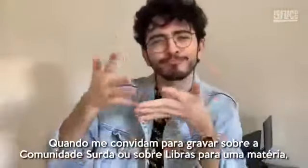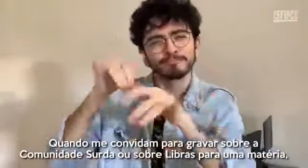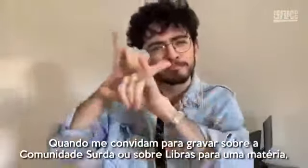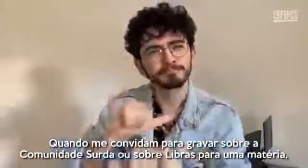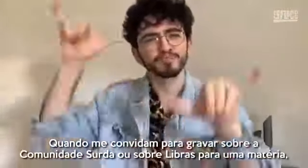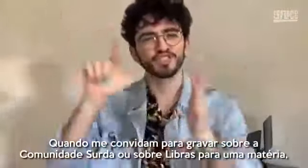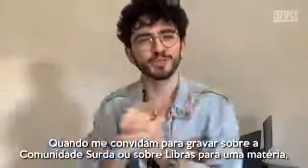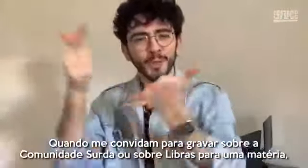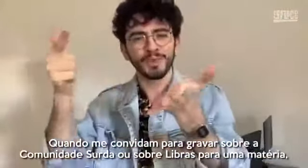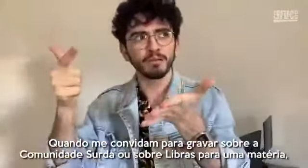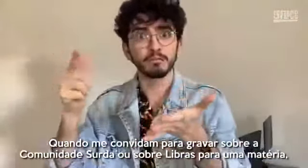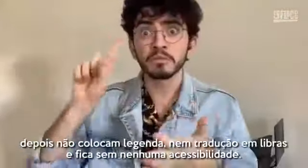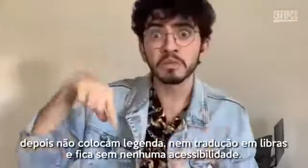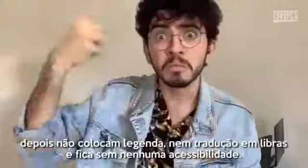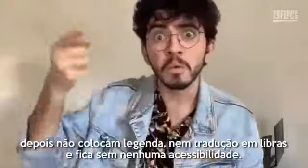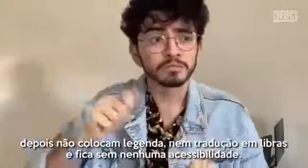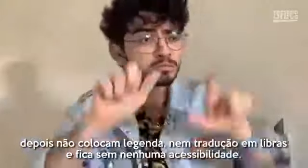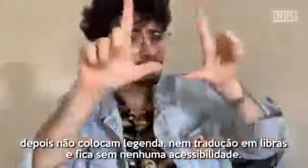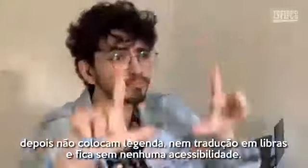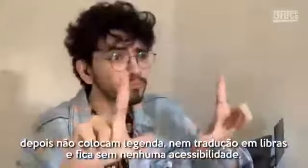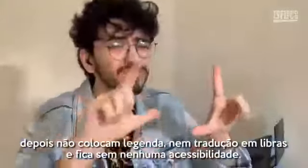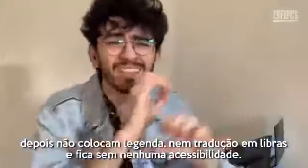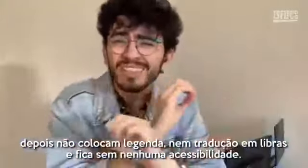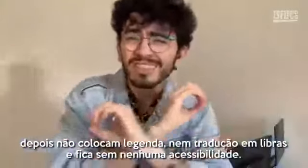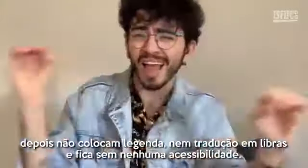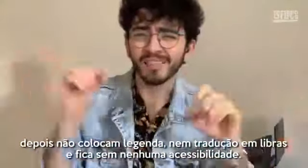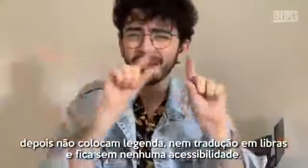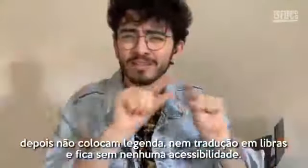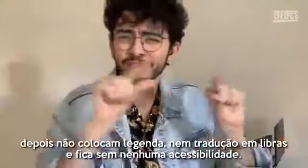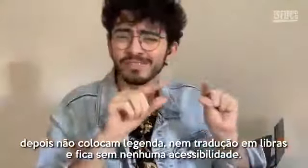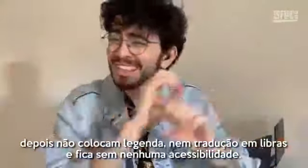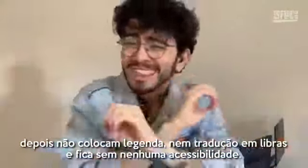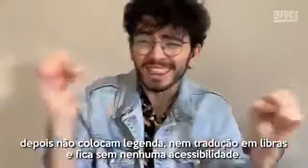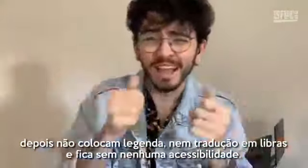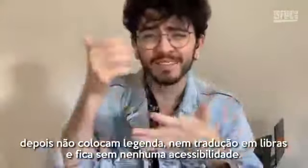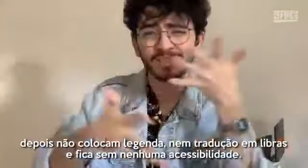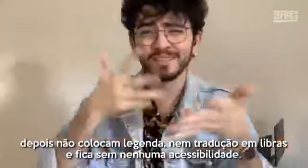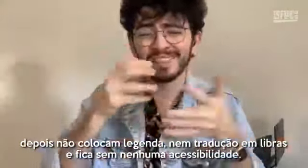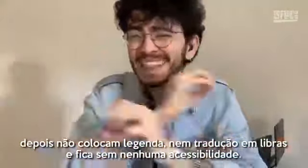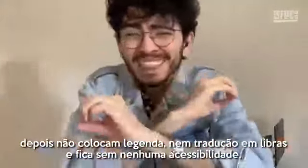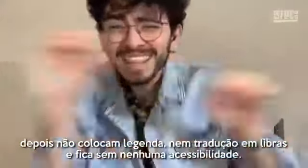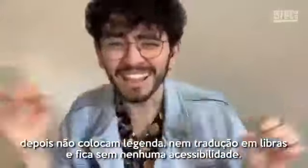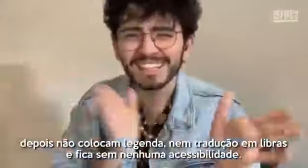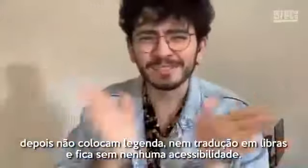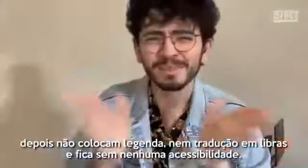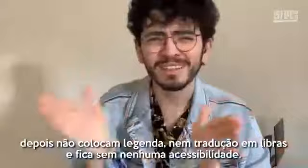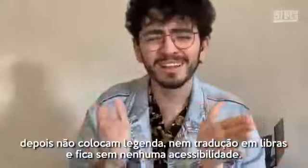sobre Libras para uma matéria, depois não colocam legenda, são em Libras e fica sem nenhuma